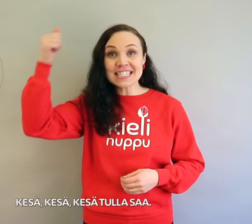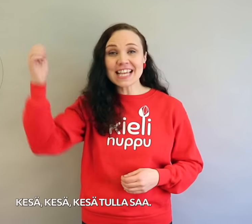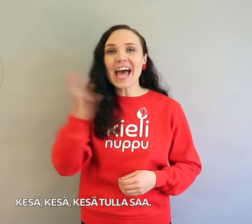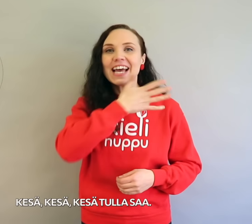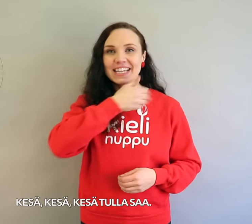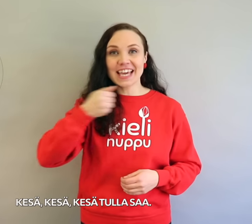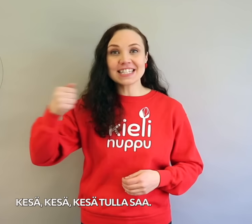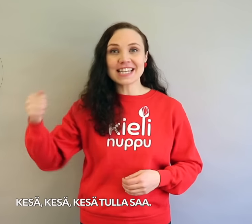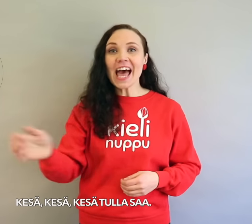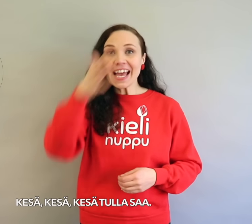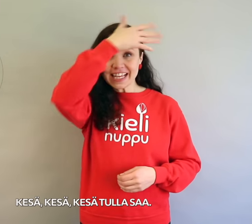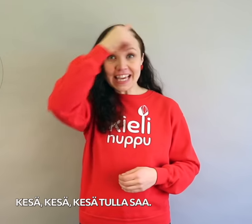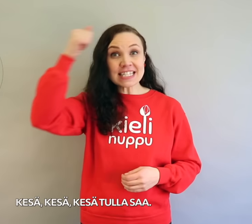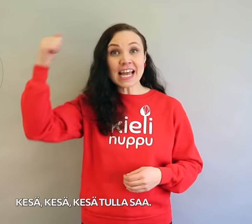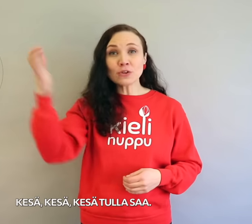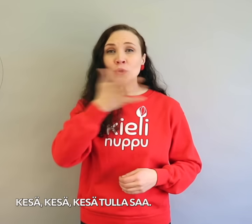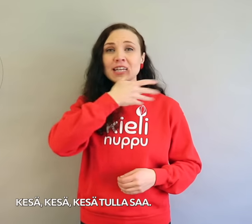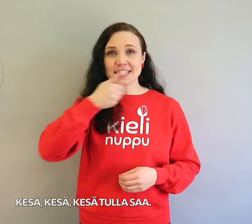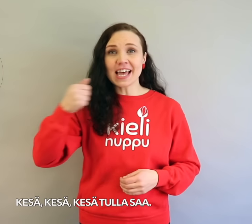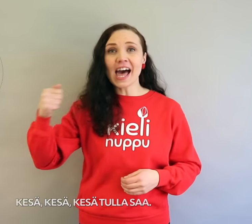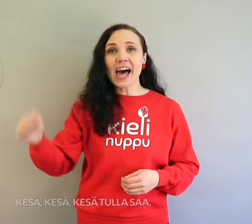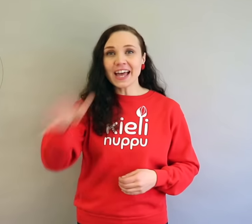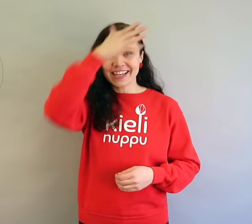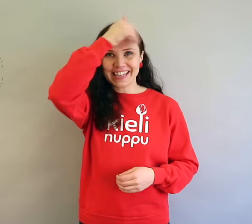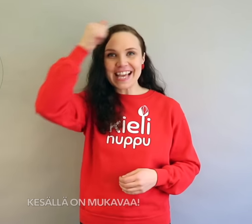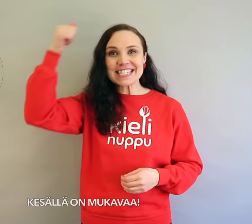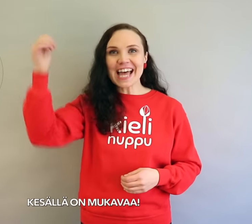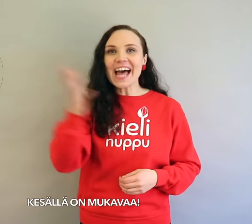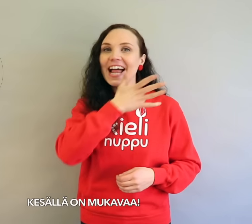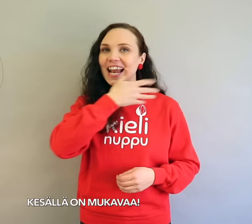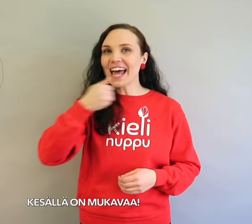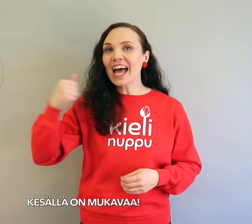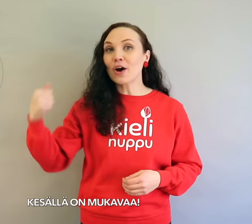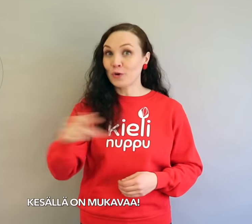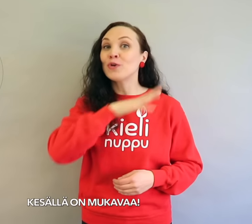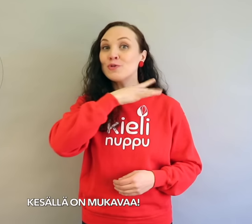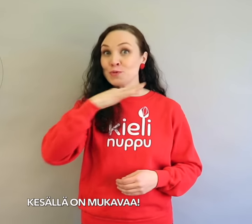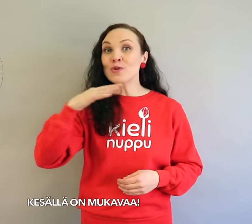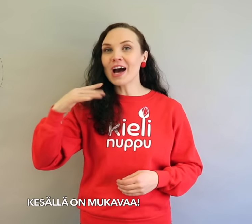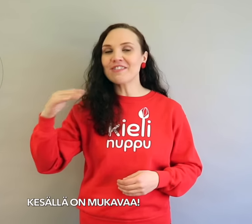Kesä, kesä, kesä tullassa, kesällä on